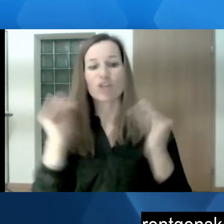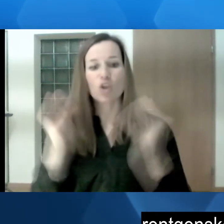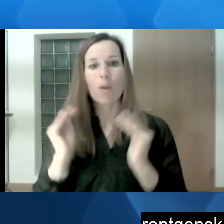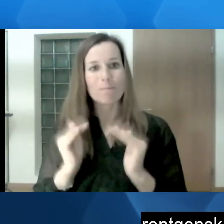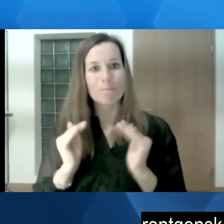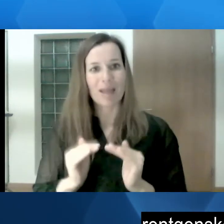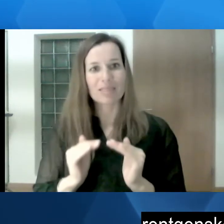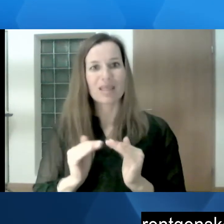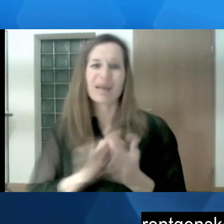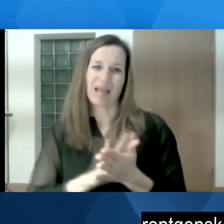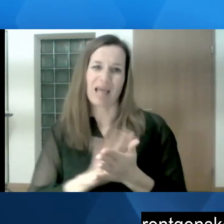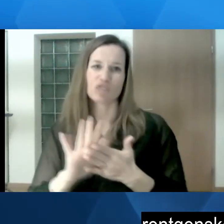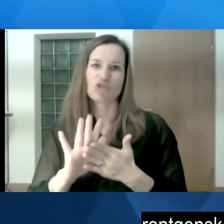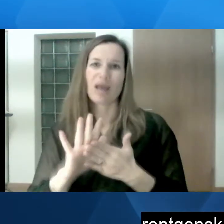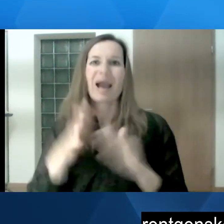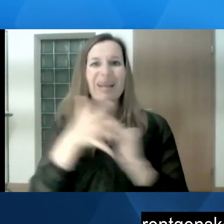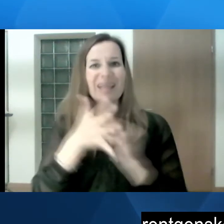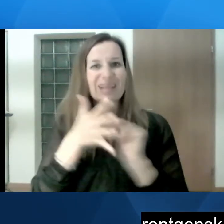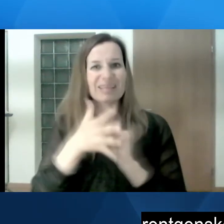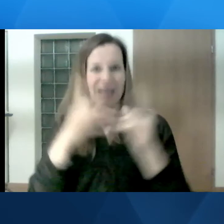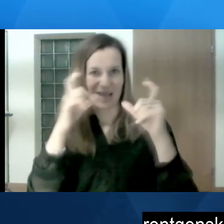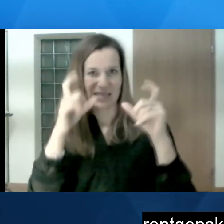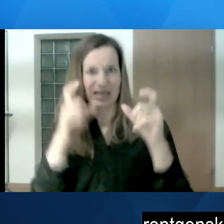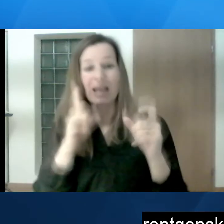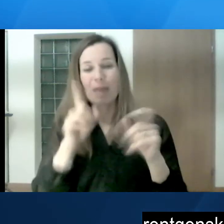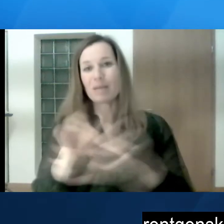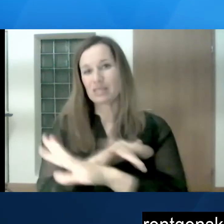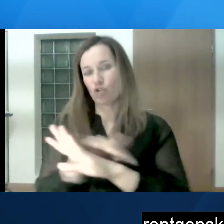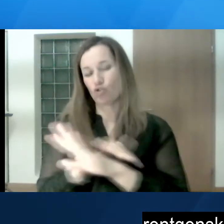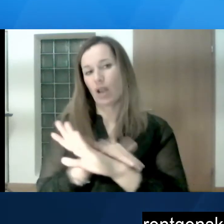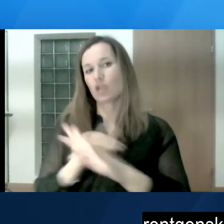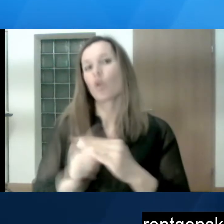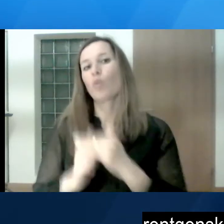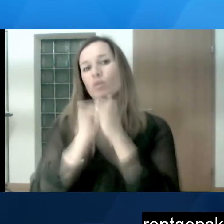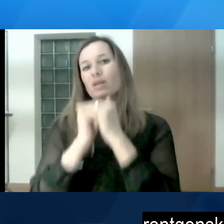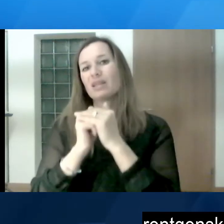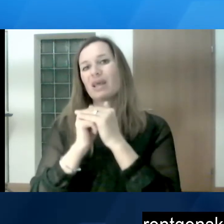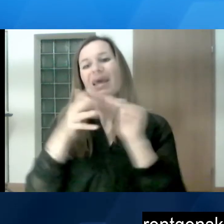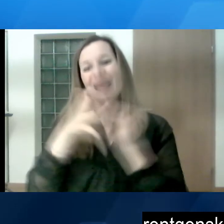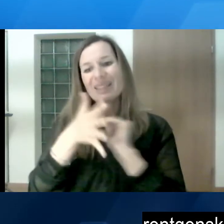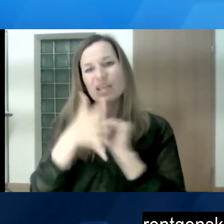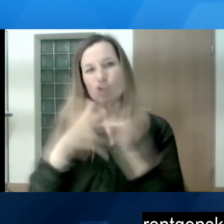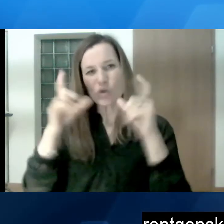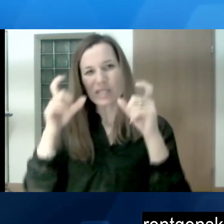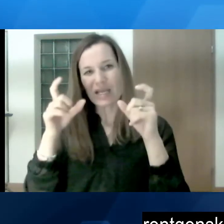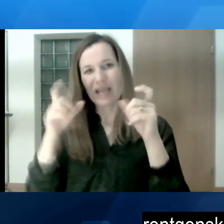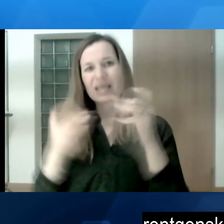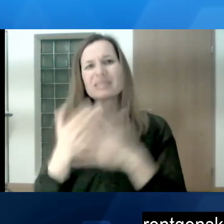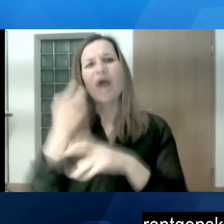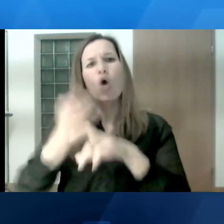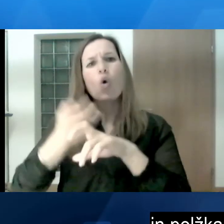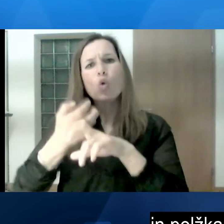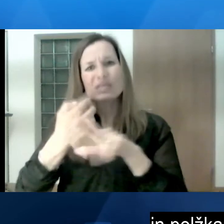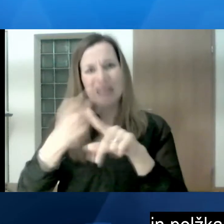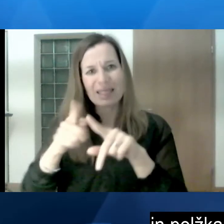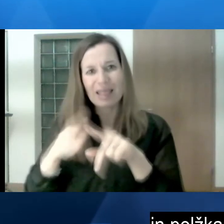rentgenskega slikanja, pač pa z računalnikom podprto rentgensko slikanje za kostne dele, tukaj vidimo slušni